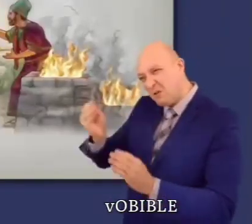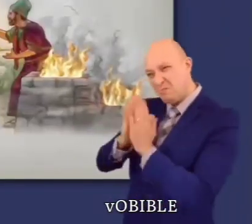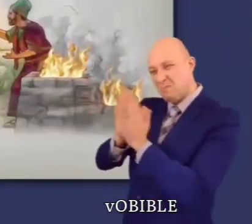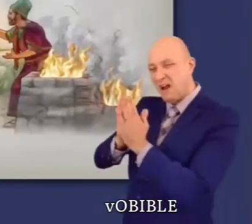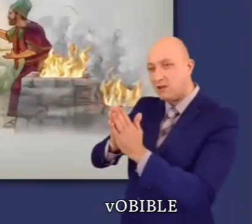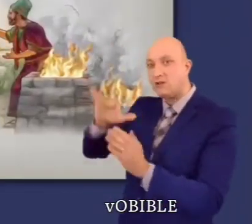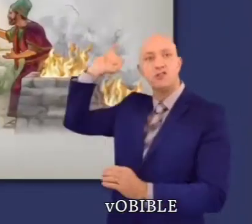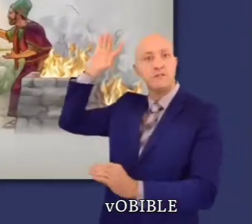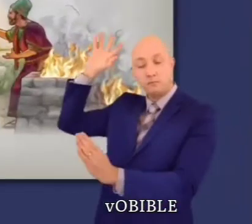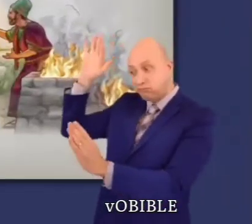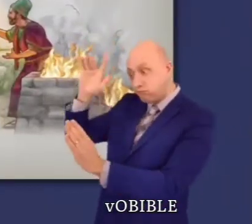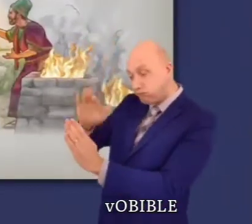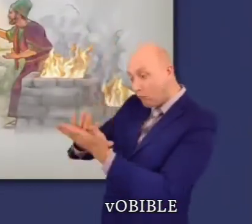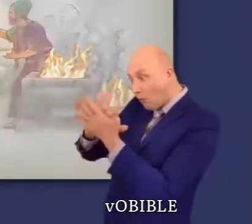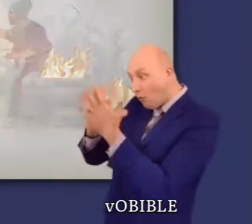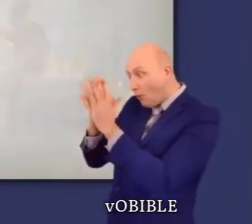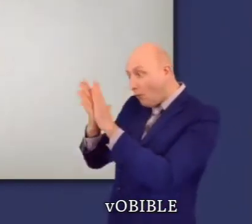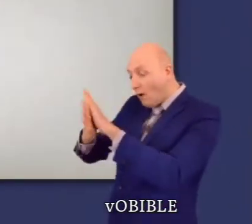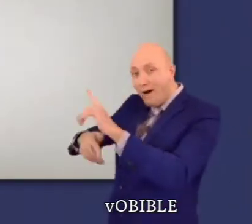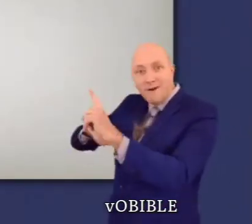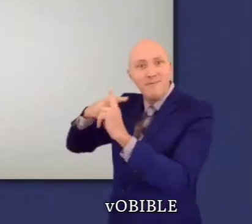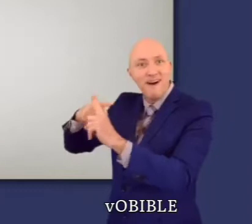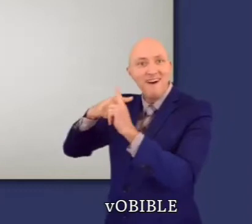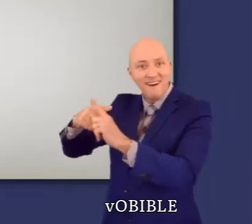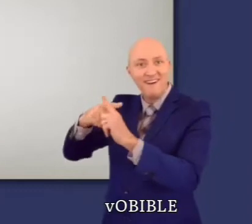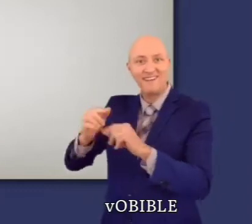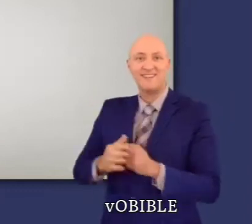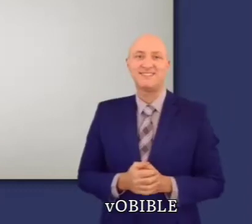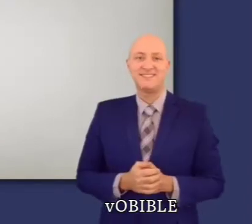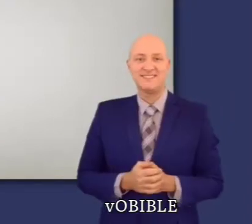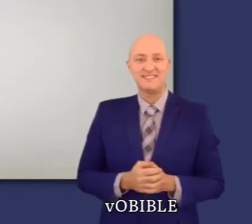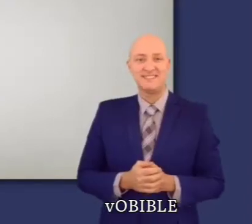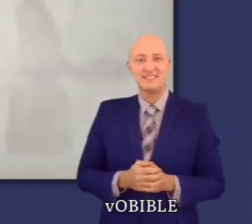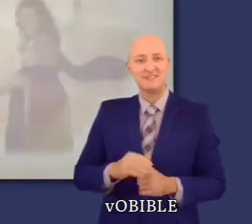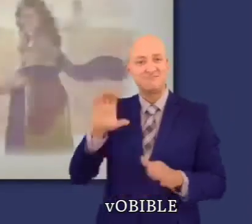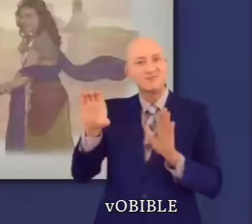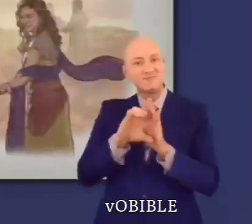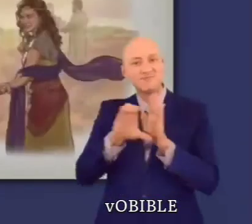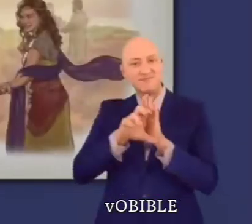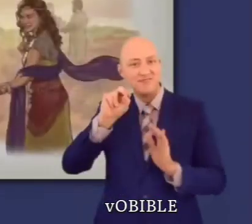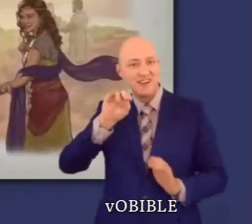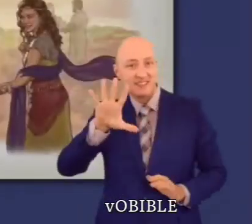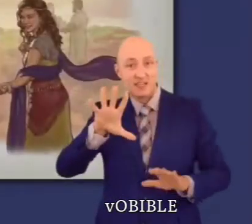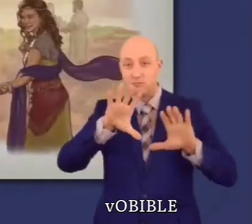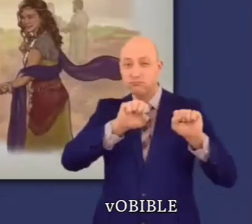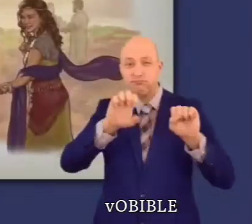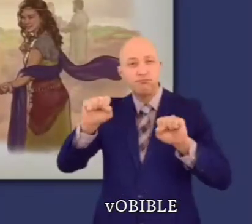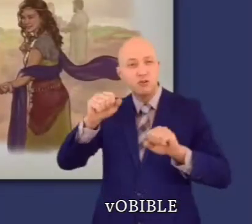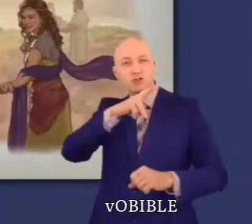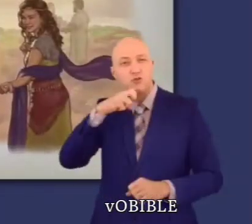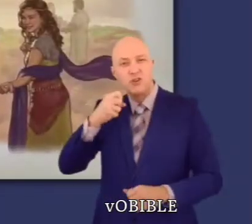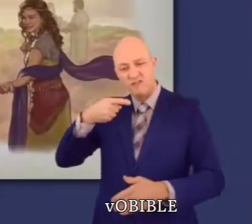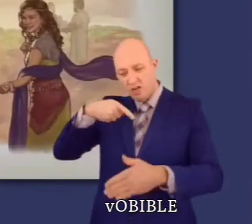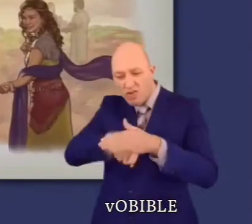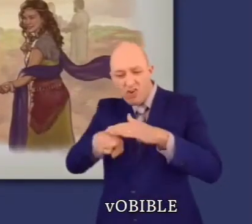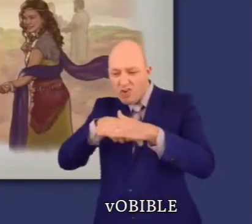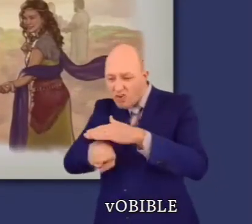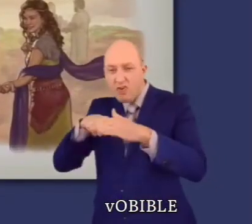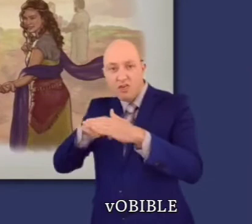Dans les chapitres 22 à 24, le roi moabite Balak fait appel à Balaam, un non-israélite avide, pour maudire